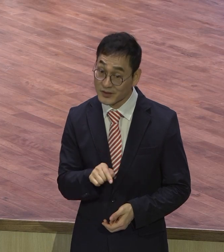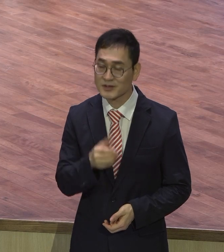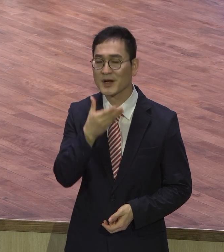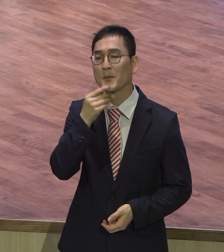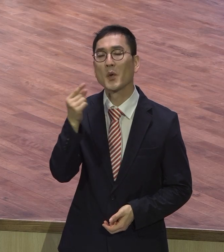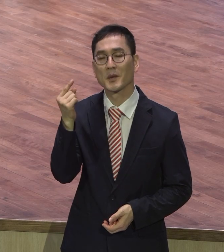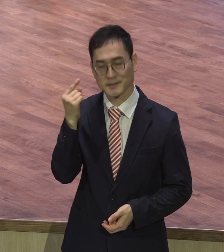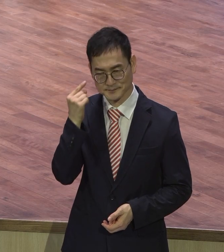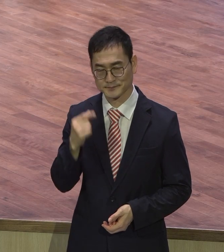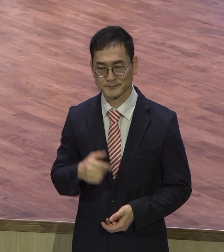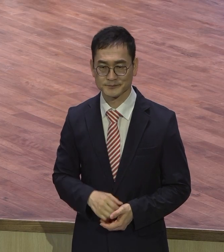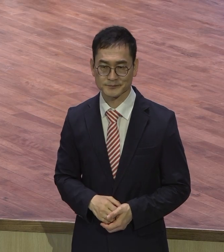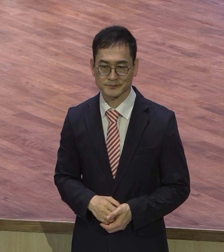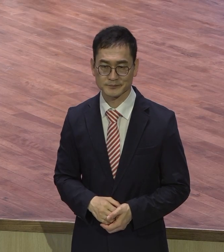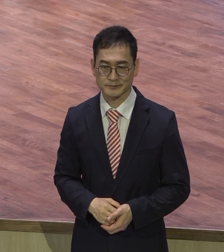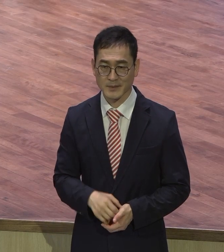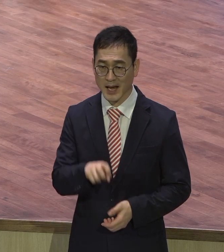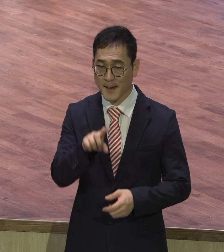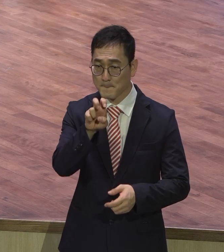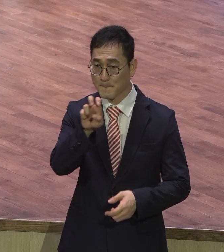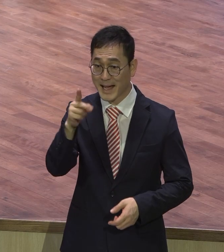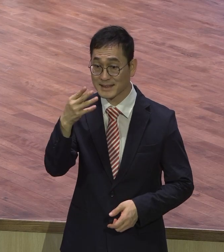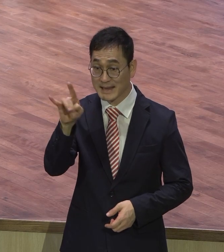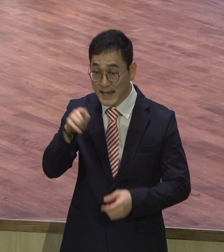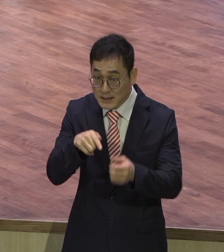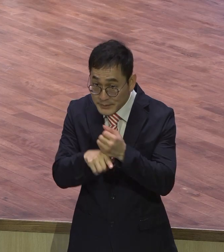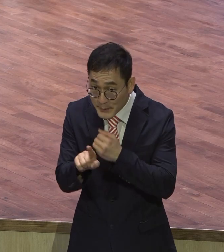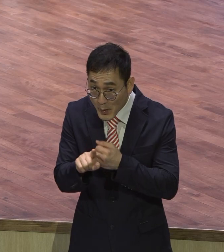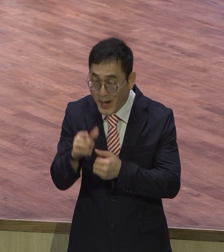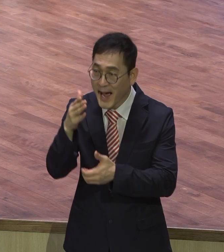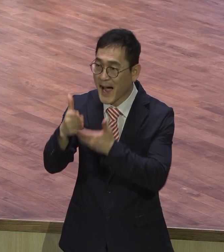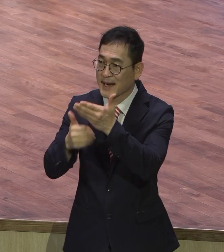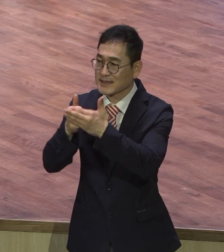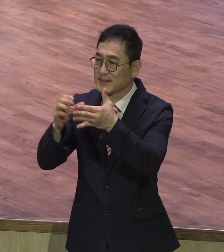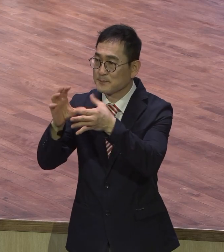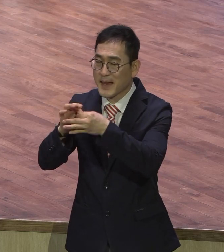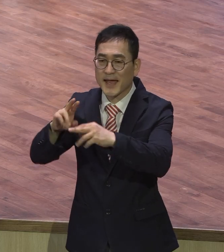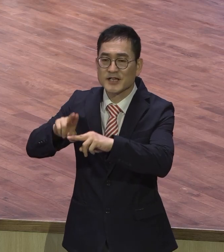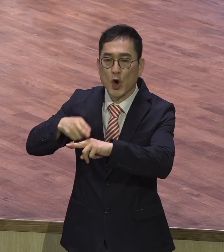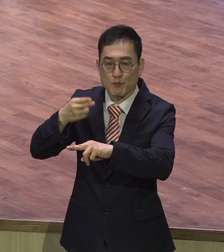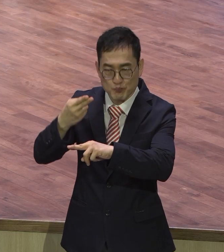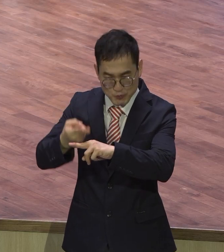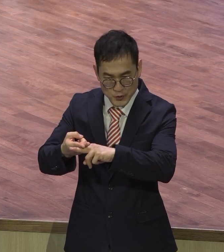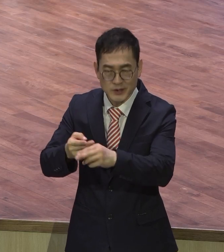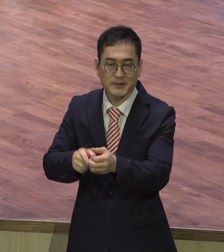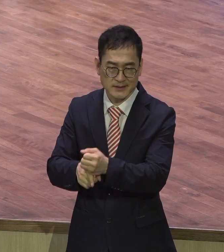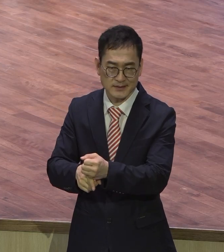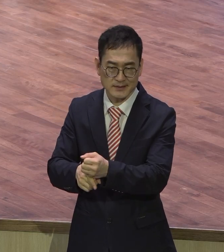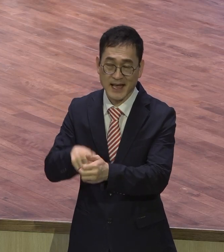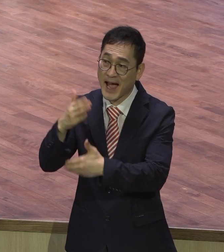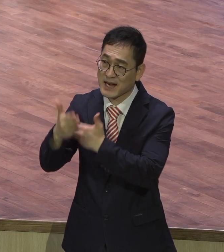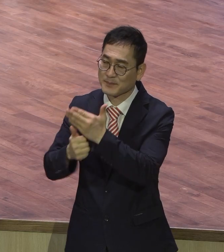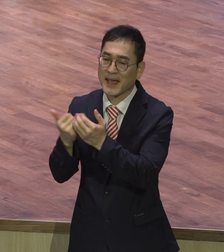마태라는 이름의 이 뜻 자체가 뭐예요 마태 하나님의 선물 하나님의 은혜 그런 뜻이에요